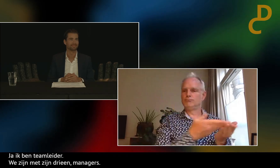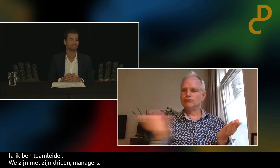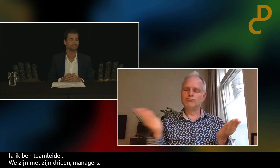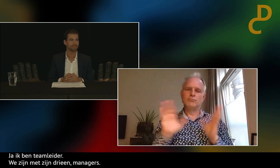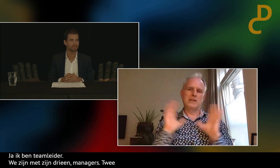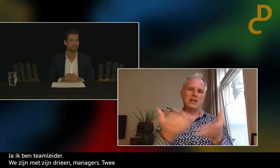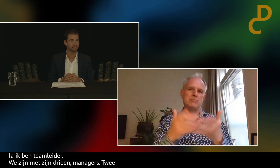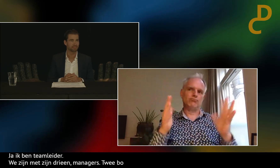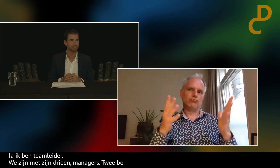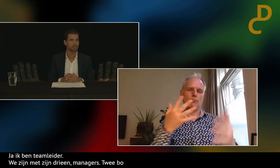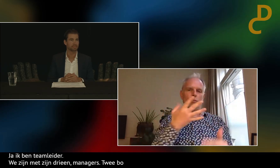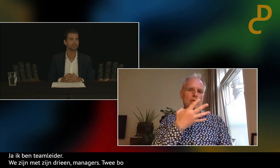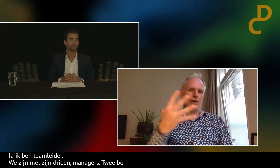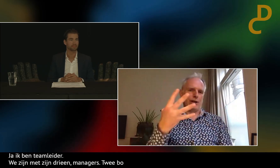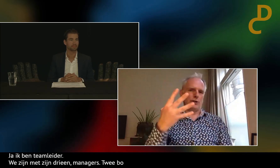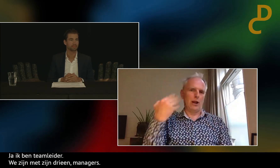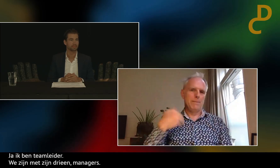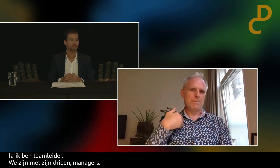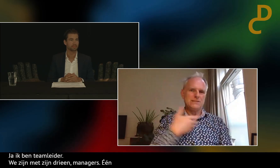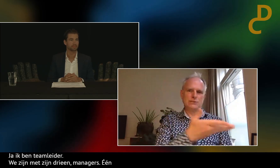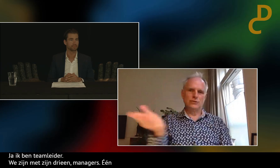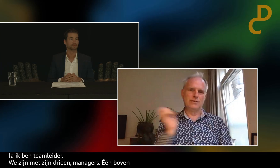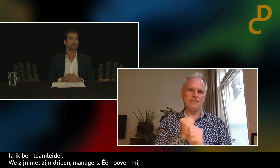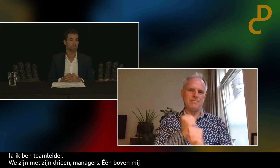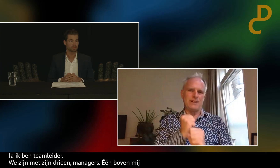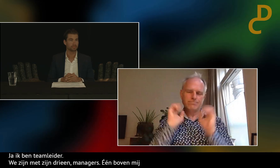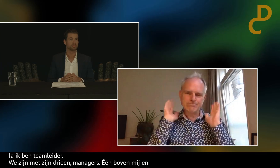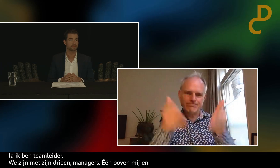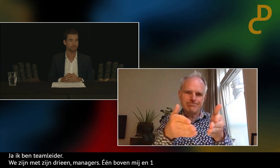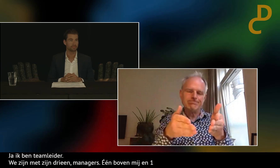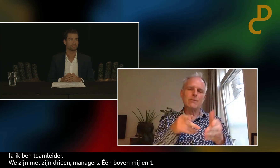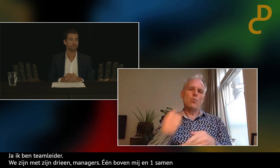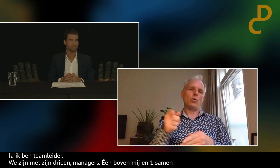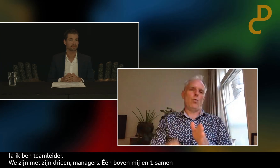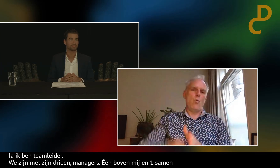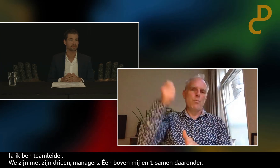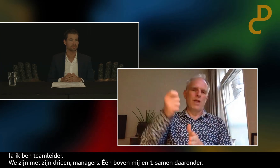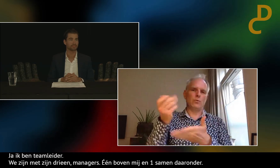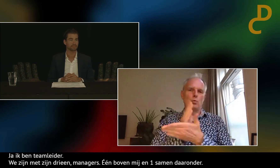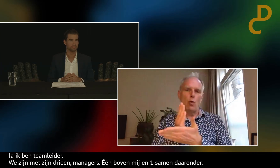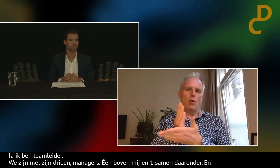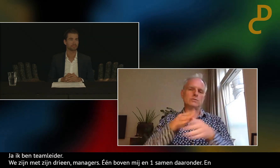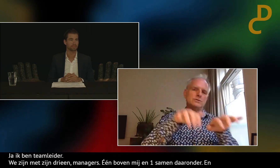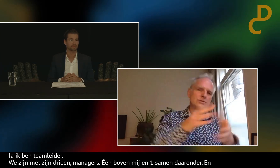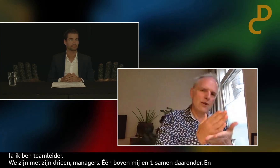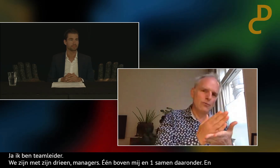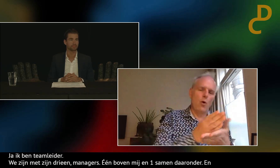Één boven mij en twee samen daaronder. En we zijn in totaal met 40 mensen daar aan het werk. Voor de opleiding tolk